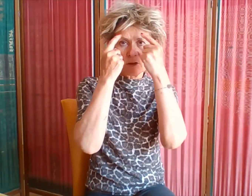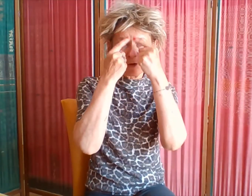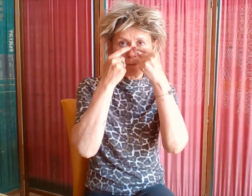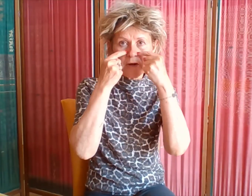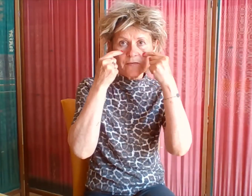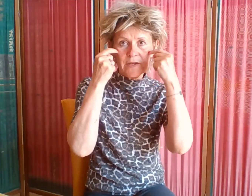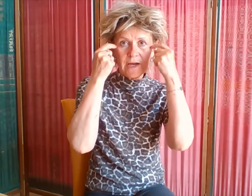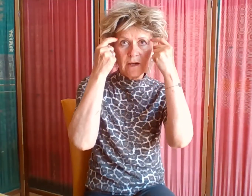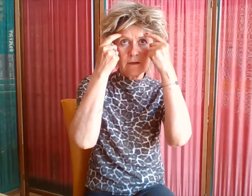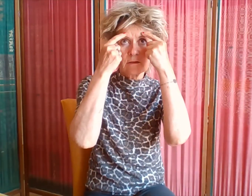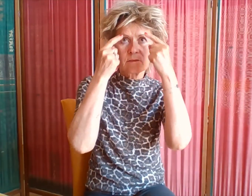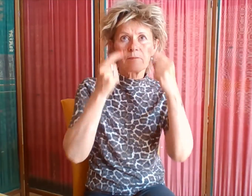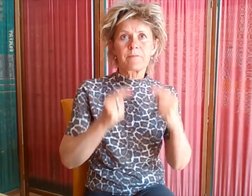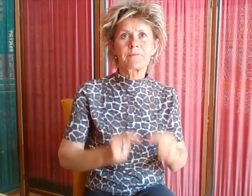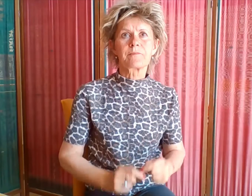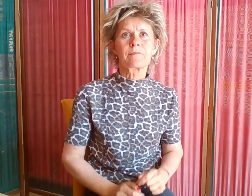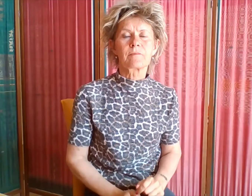De panda.